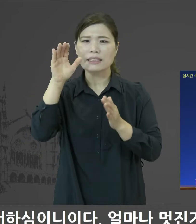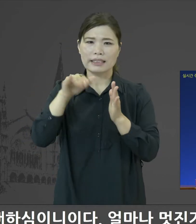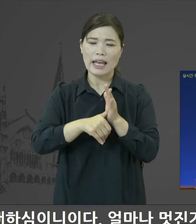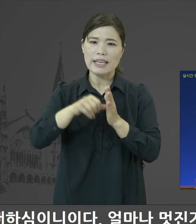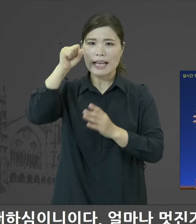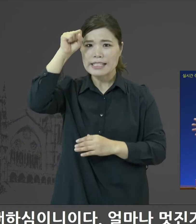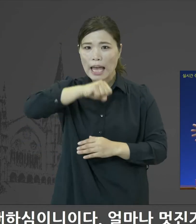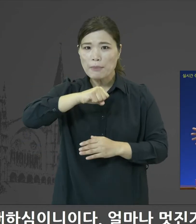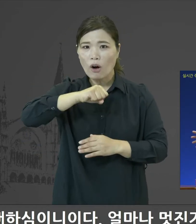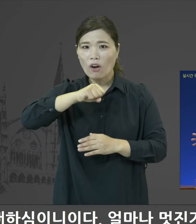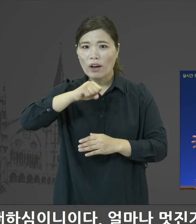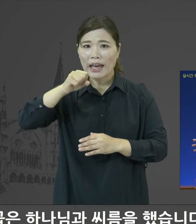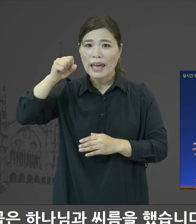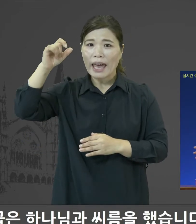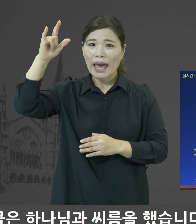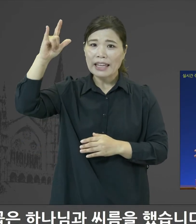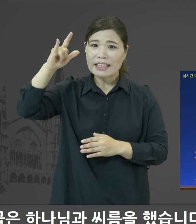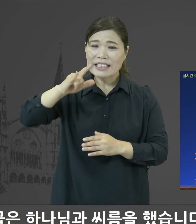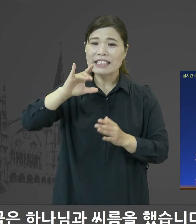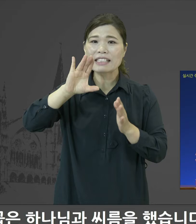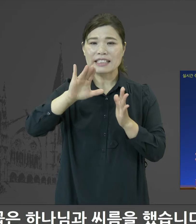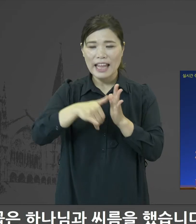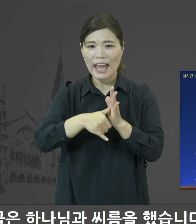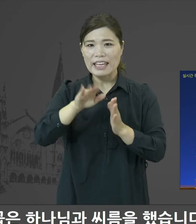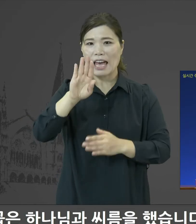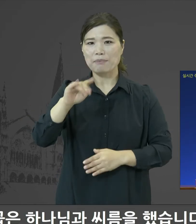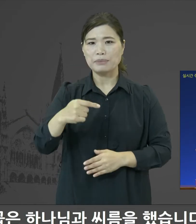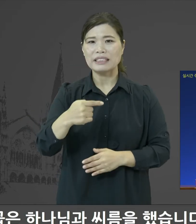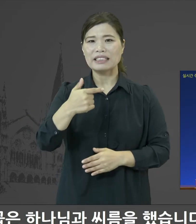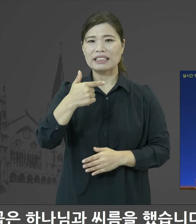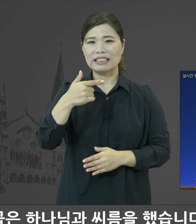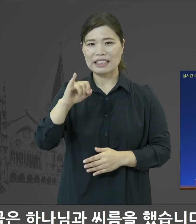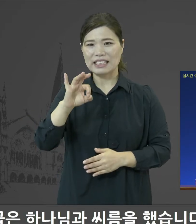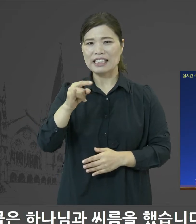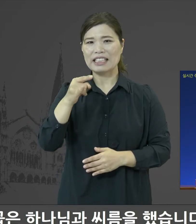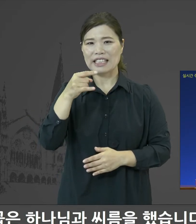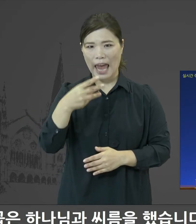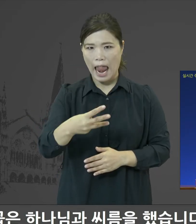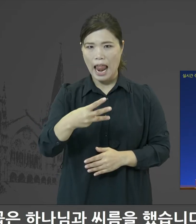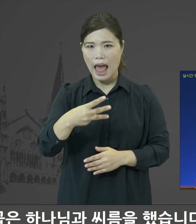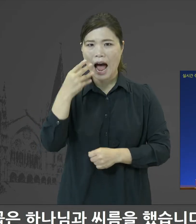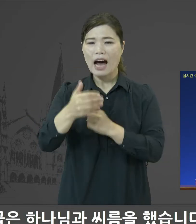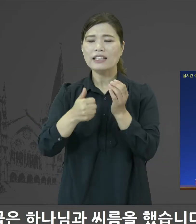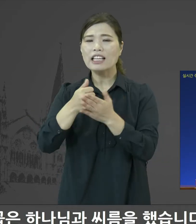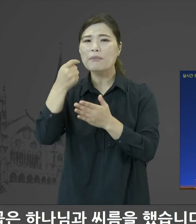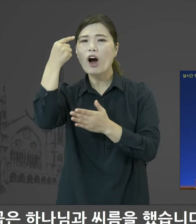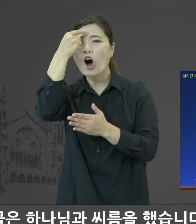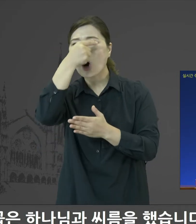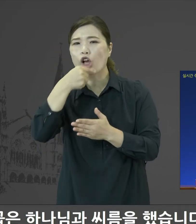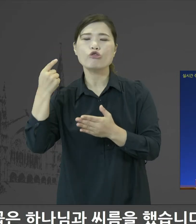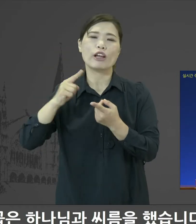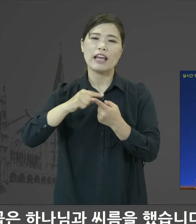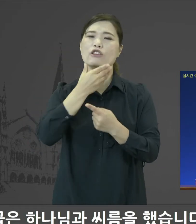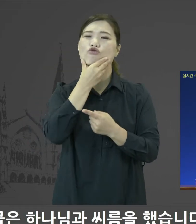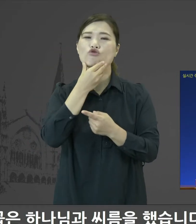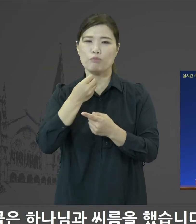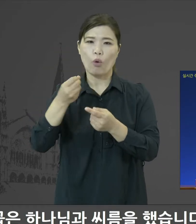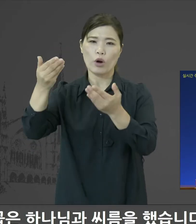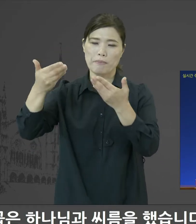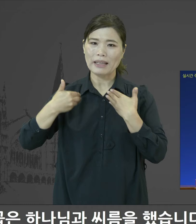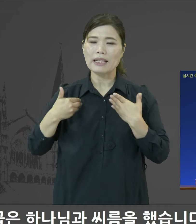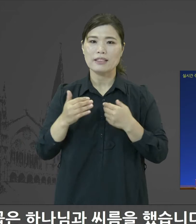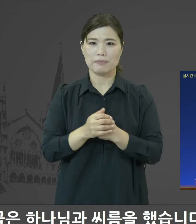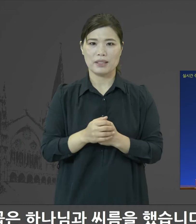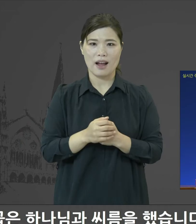아침 해가 돋는 그 브니엘의 축복을 받았죠. 브니엘, 하나님의 얼굴. 근데 그 하나님의 얼굴을 야곱은 어디서 보고